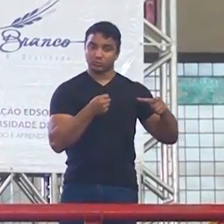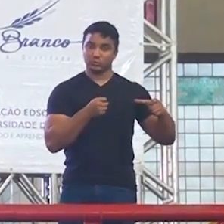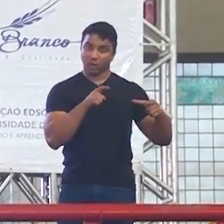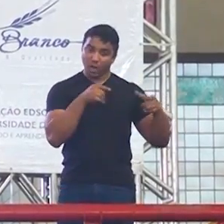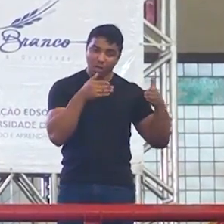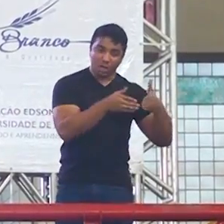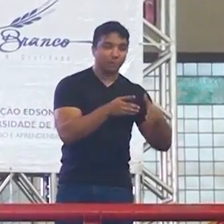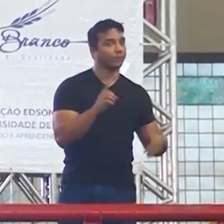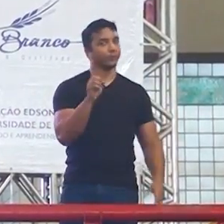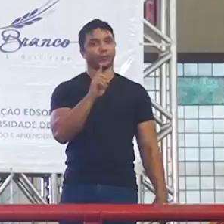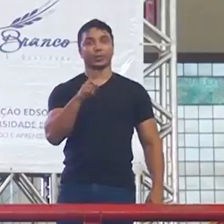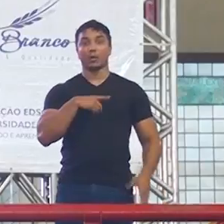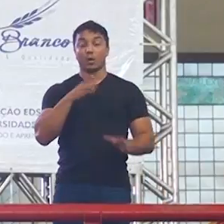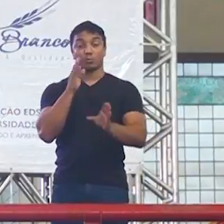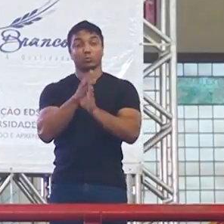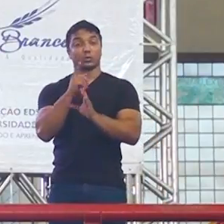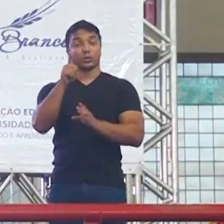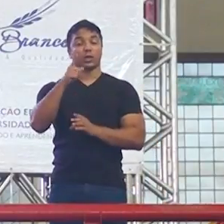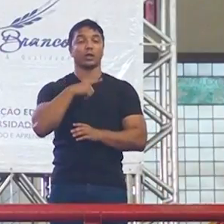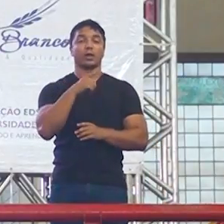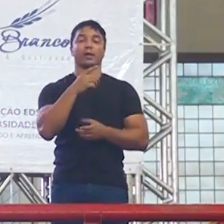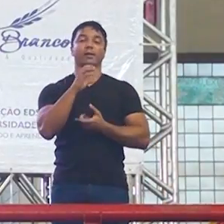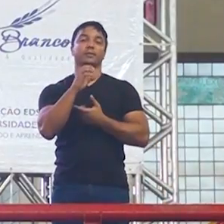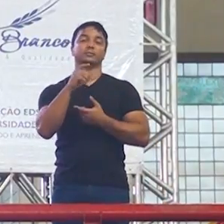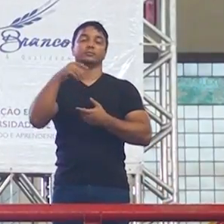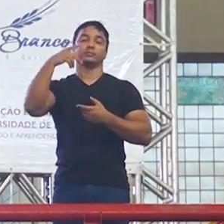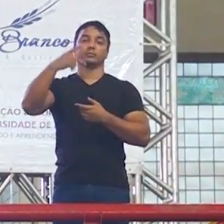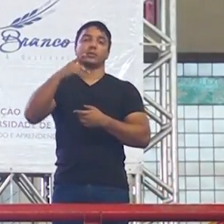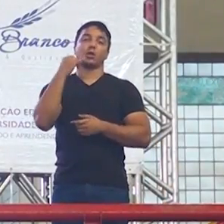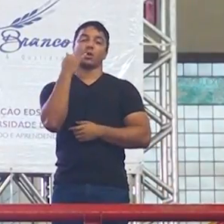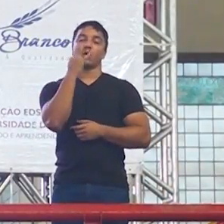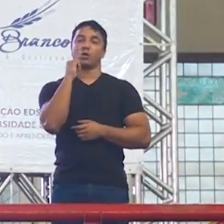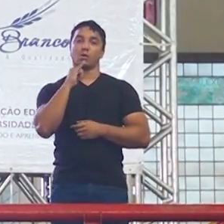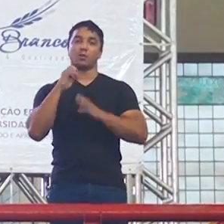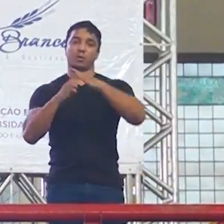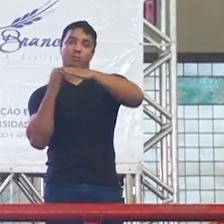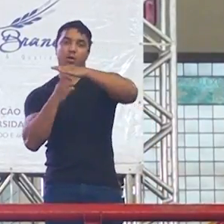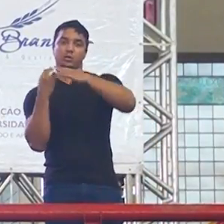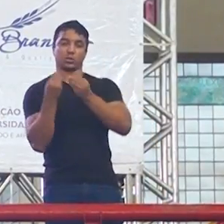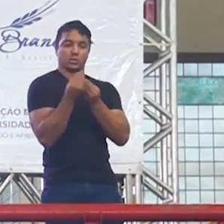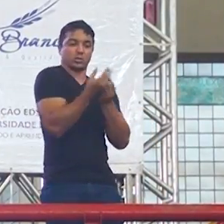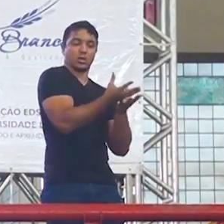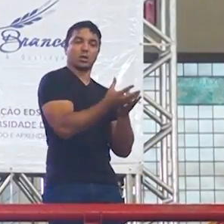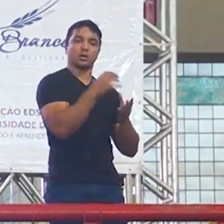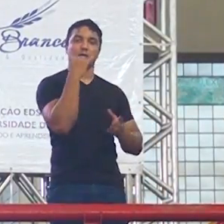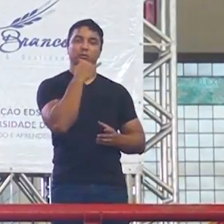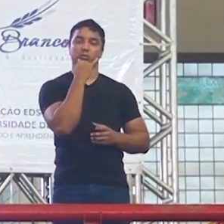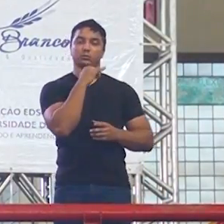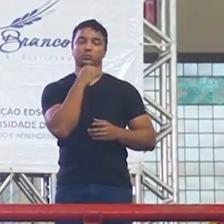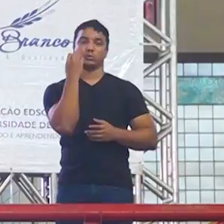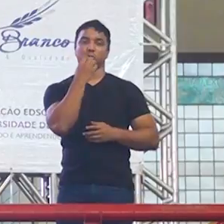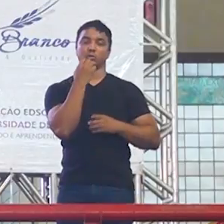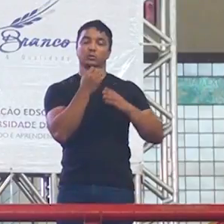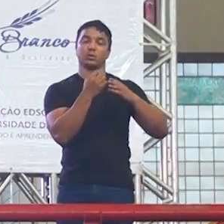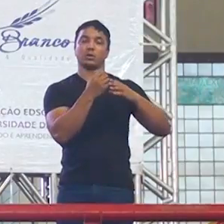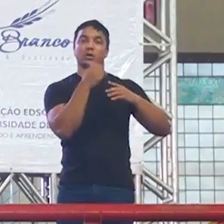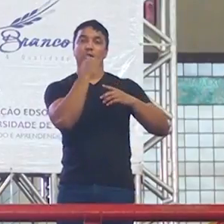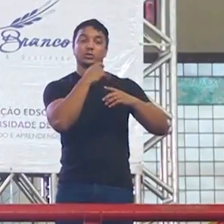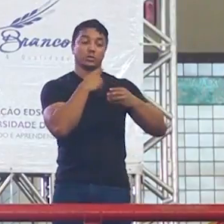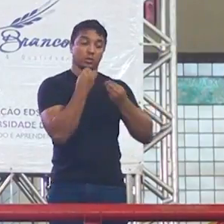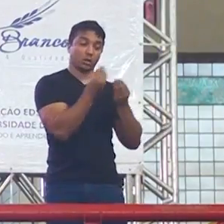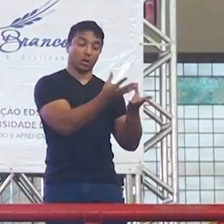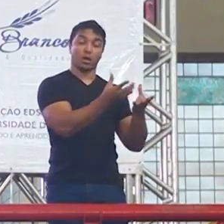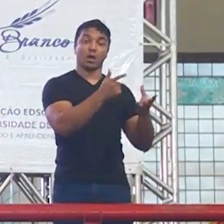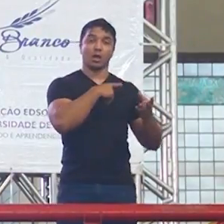correntes vêm da nossa operadora, que a gente paga todo mês. Aí ela vem, quando ela chega na sua